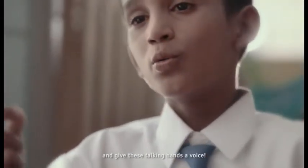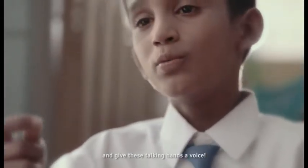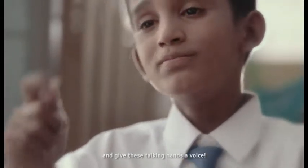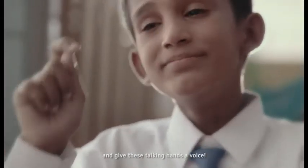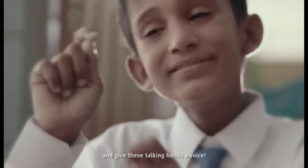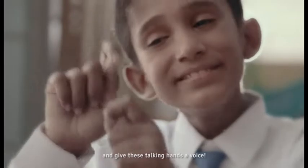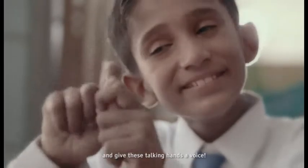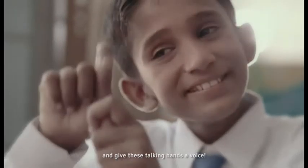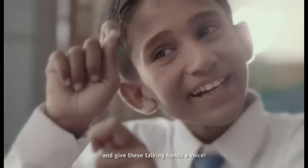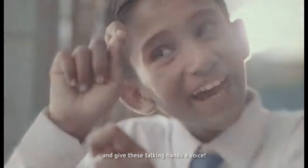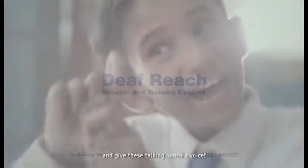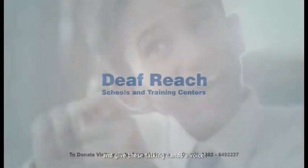ان بولتے ہاتھوں کی آواز بنے